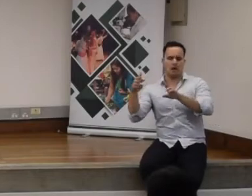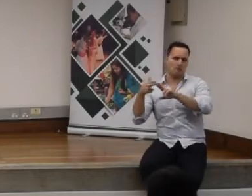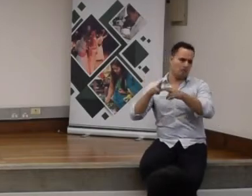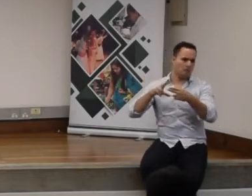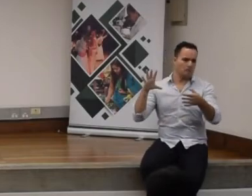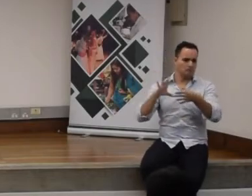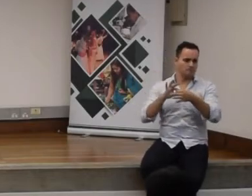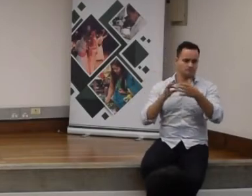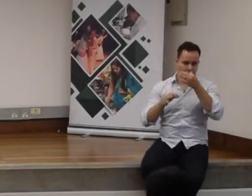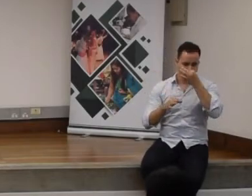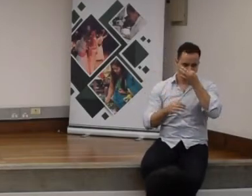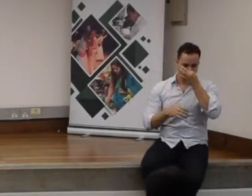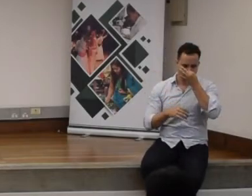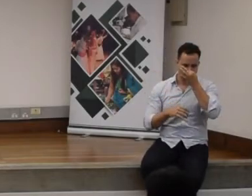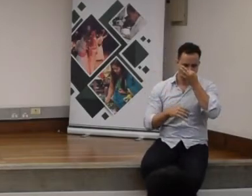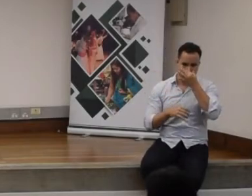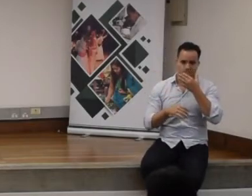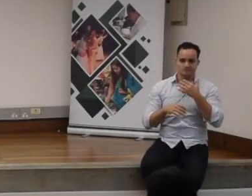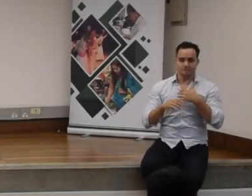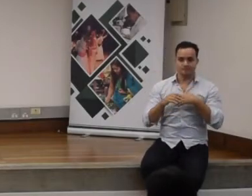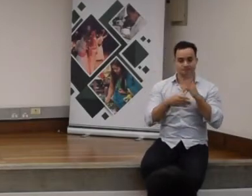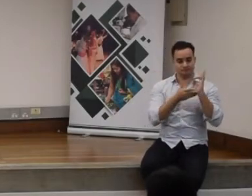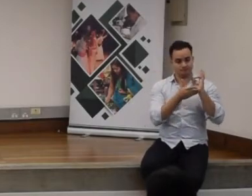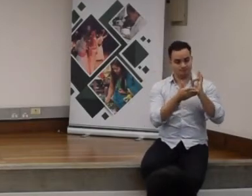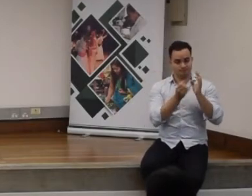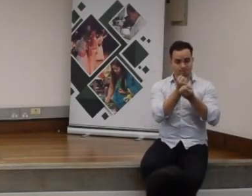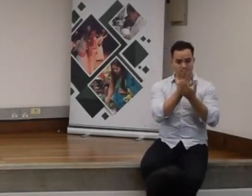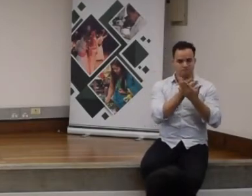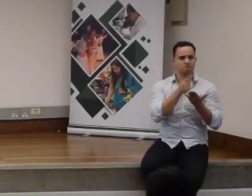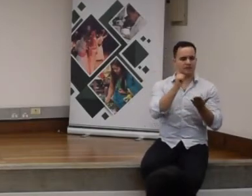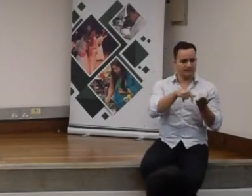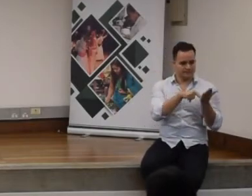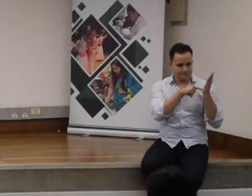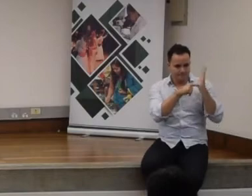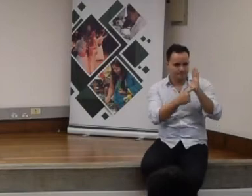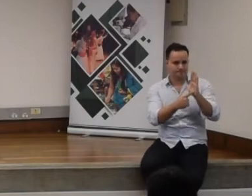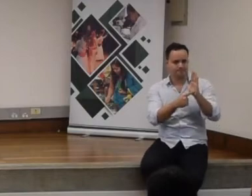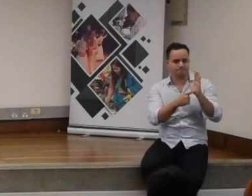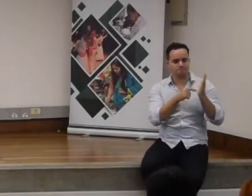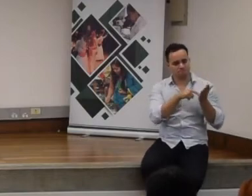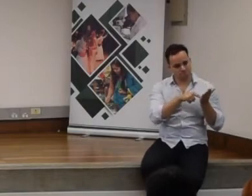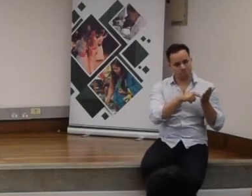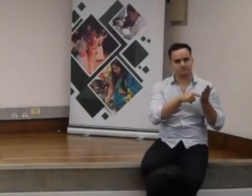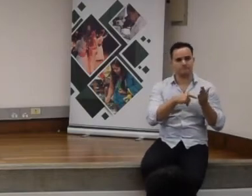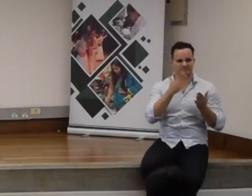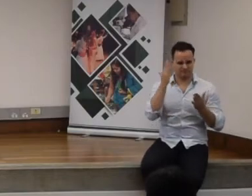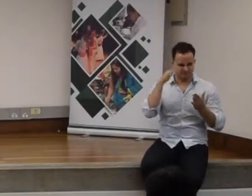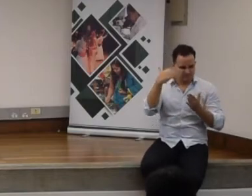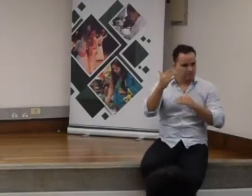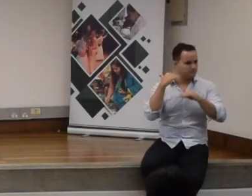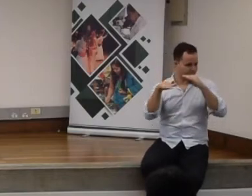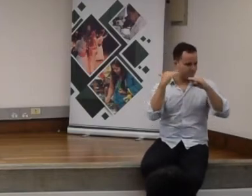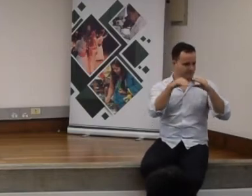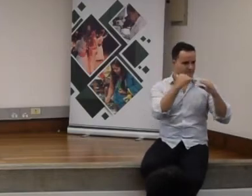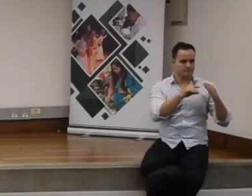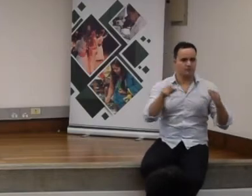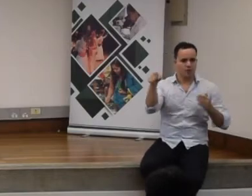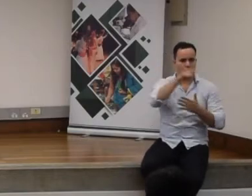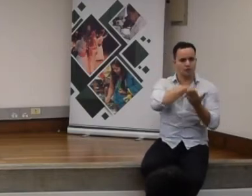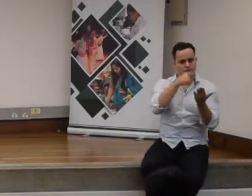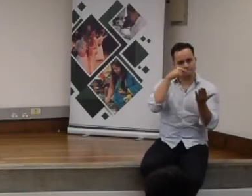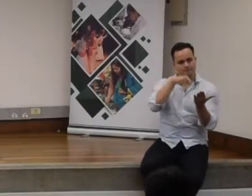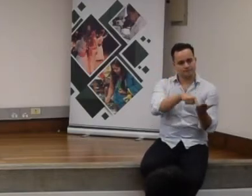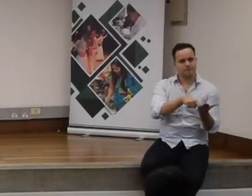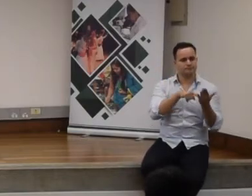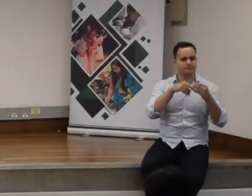un modelo, presenta la estructura del modelo, que en el documento, cuando les hagamos llegar el documento pueden ver en detalle